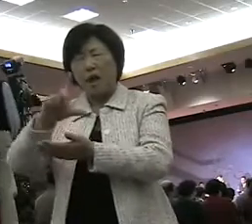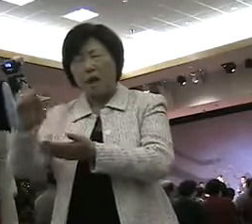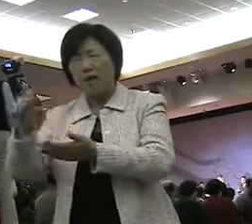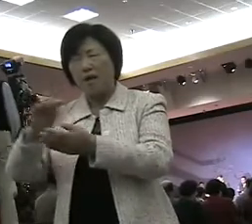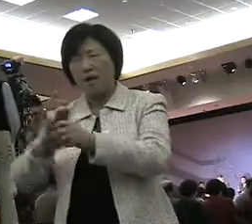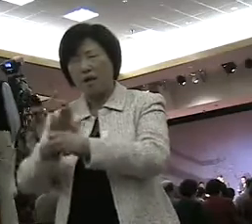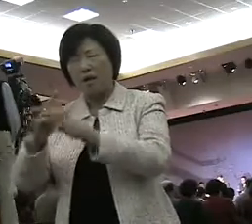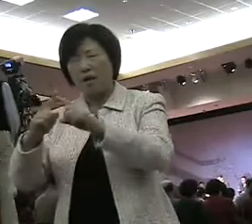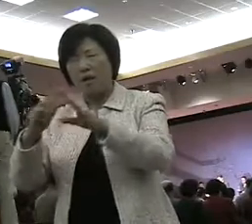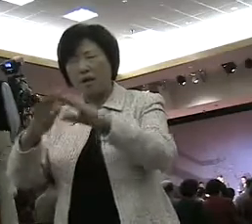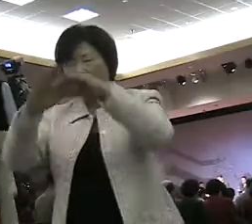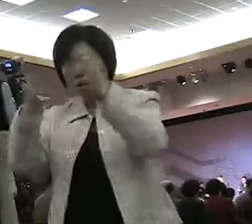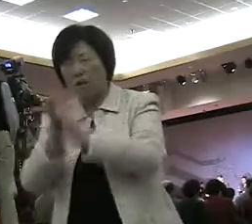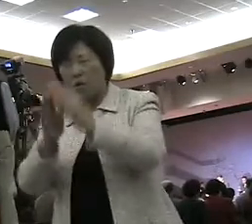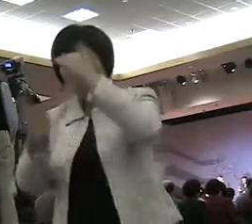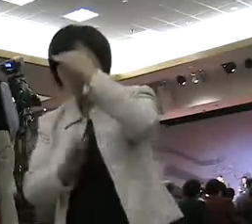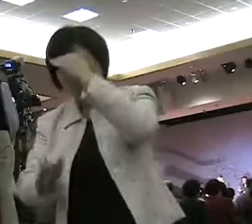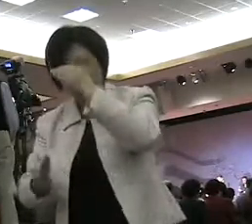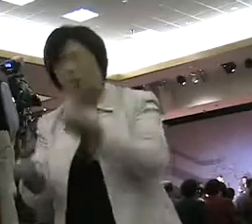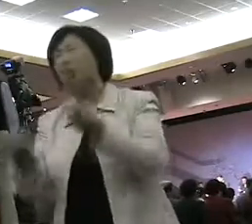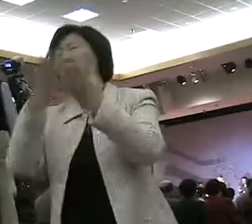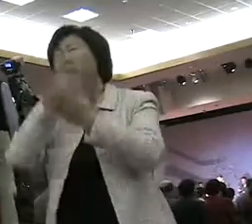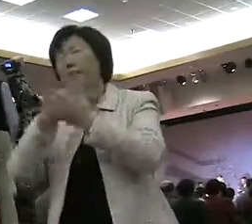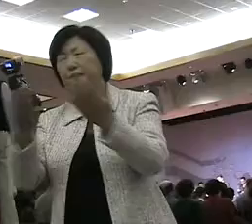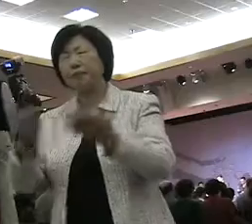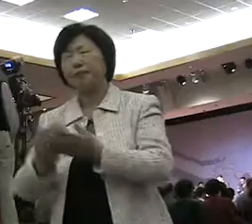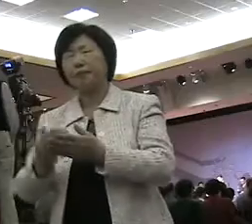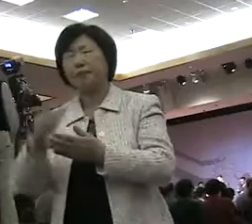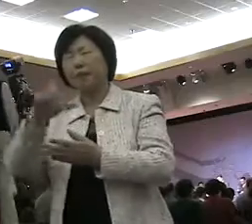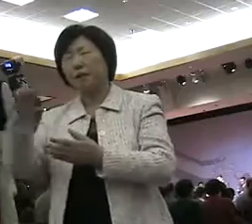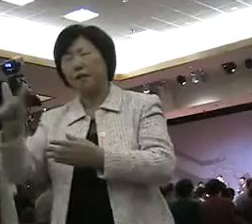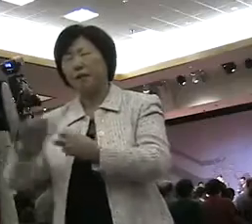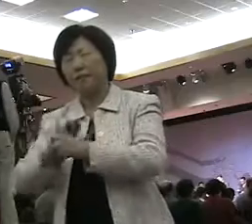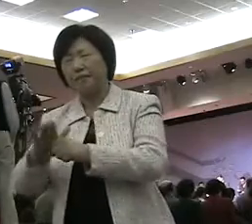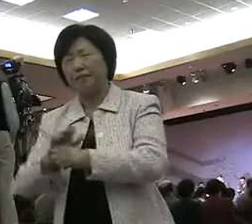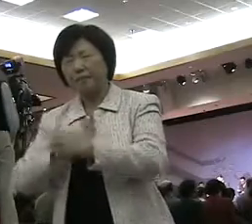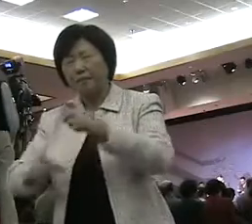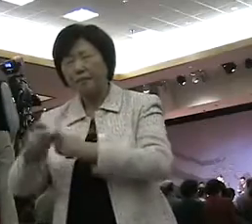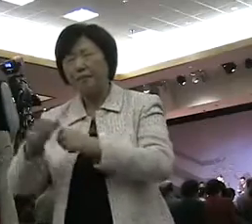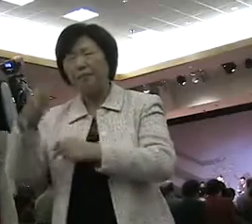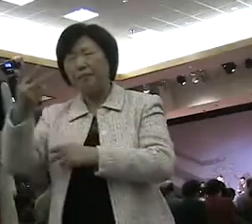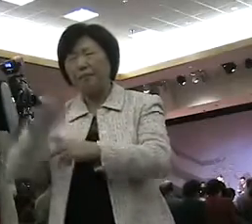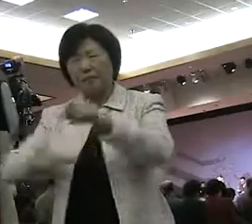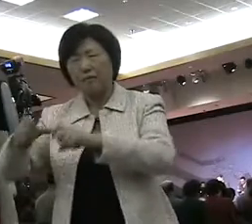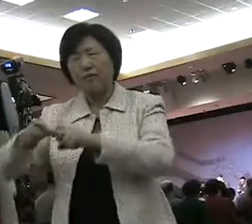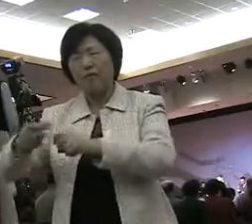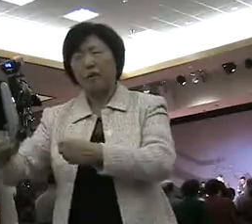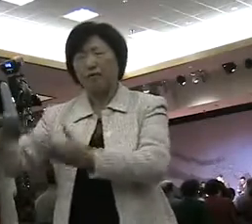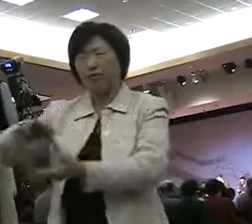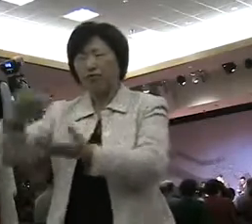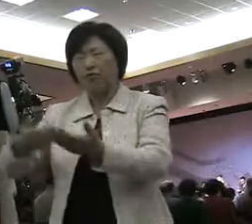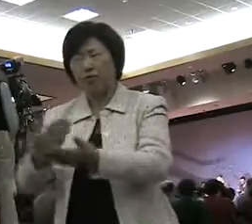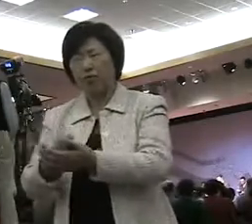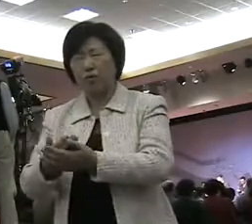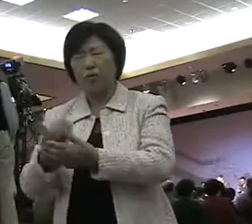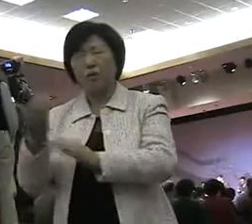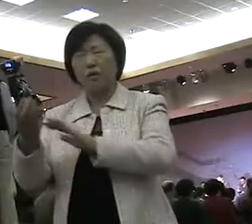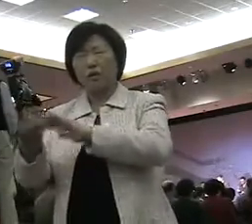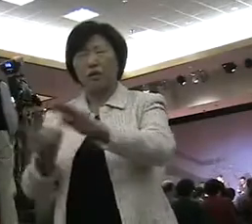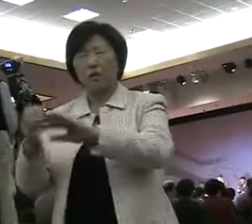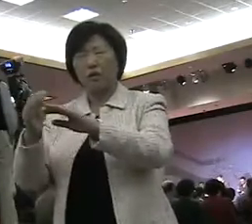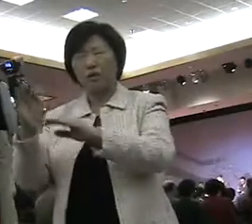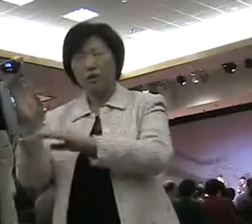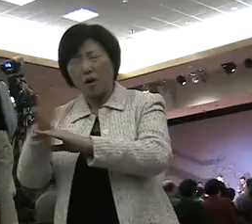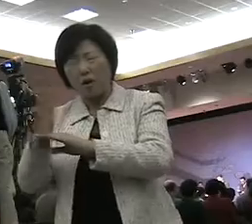모든 성도들을 축복해 주시사 남가주 사랑의 교회에 부어주셨던 은혜를 실갑절이나 부어주시고 이전에 어떤 교회에서도 볼 수